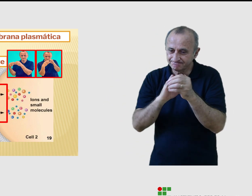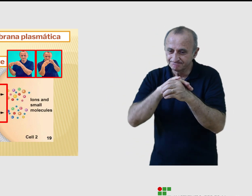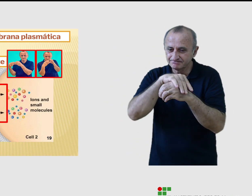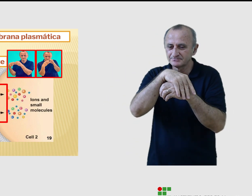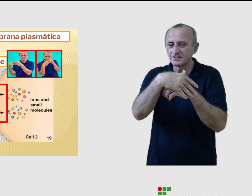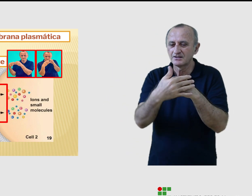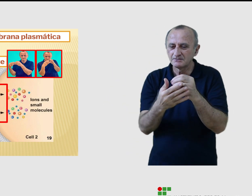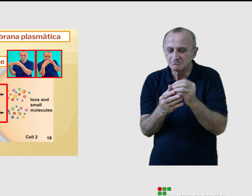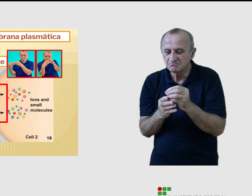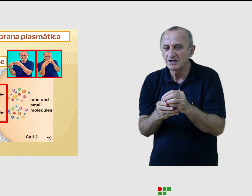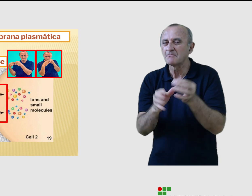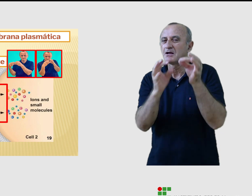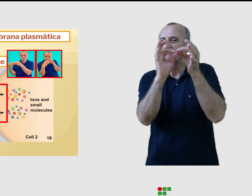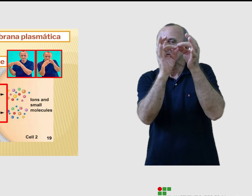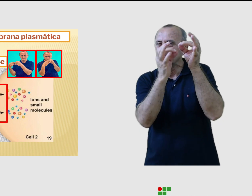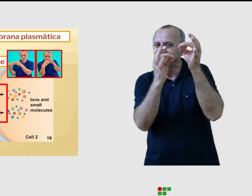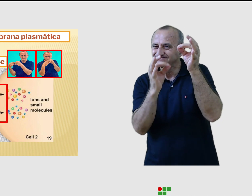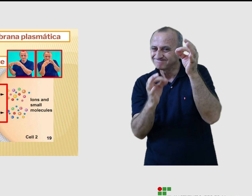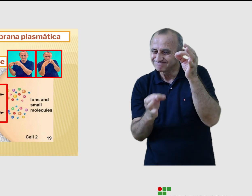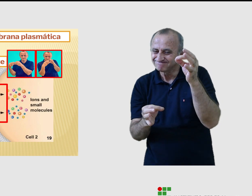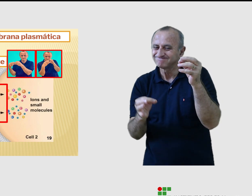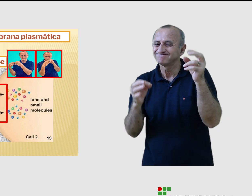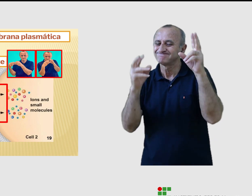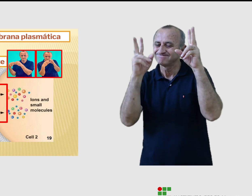Ufa! Membrana,